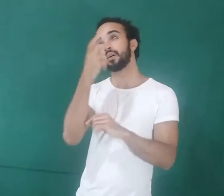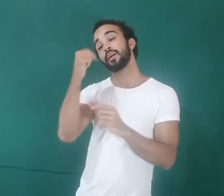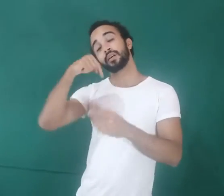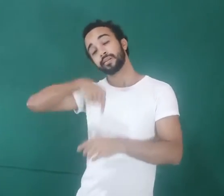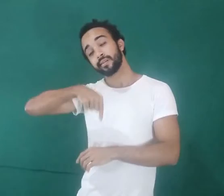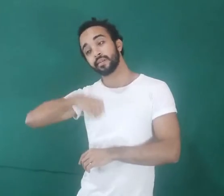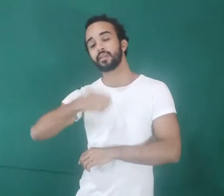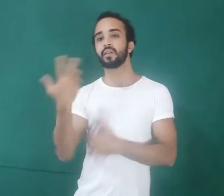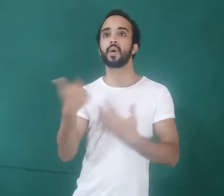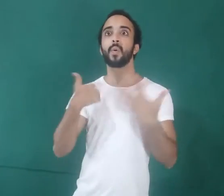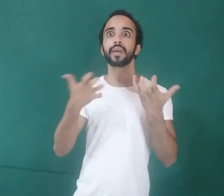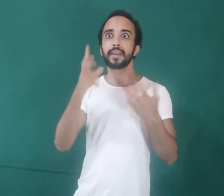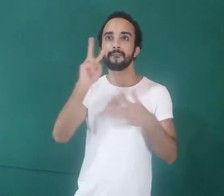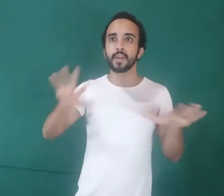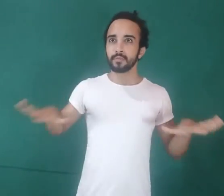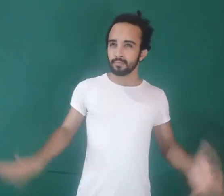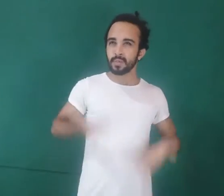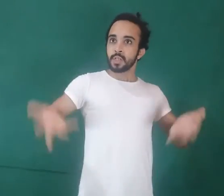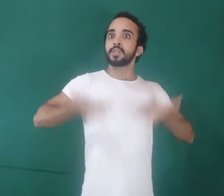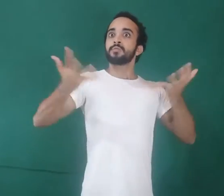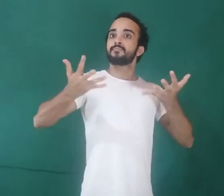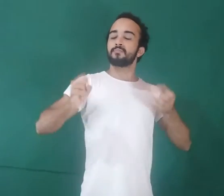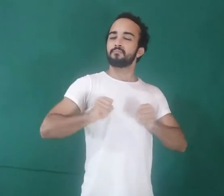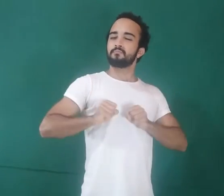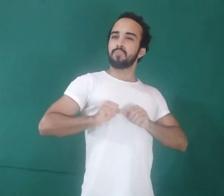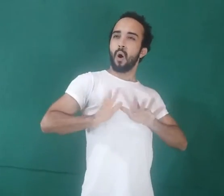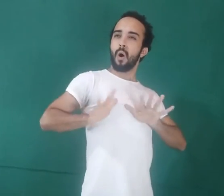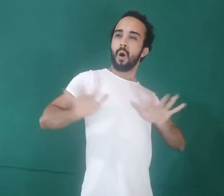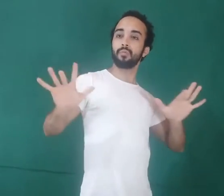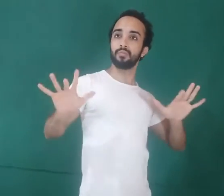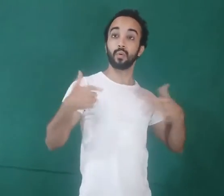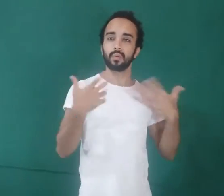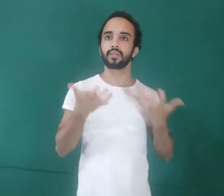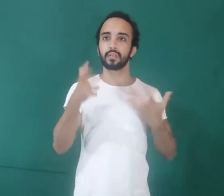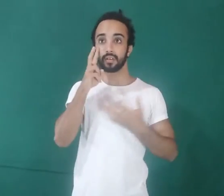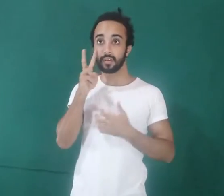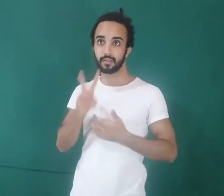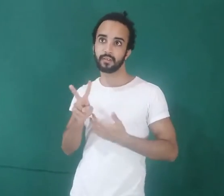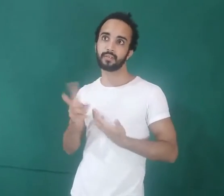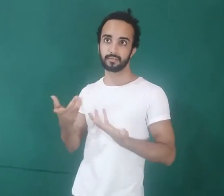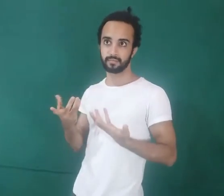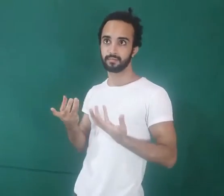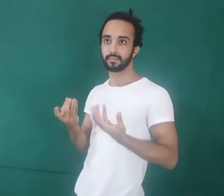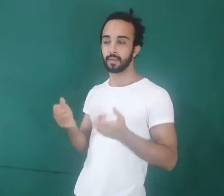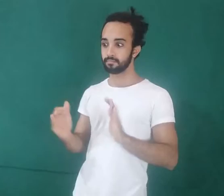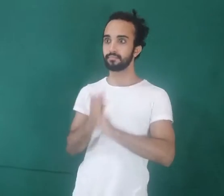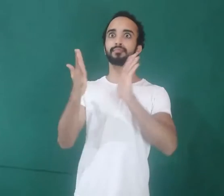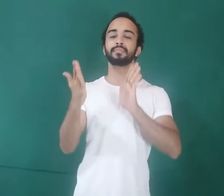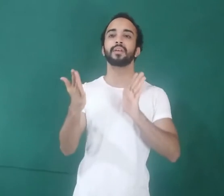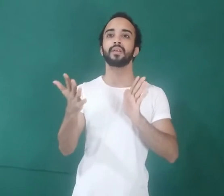vapor, eu queria ver expansão, eu queria ver psicodelia. Então, eu uso esse termo vapor por causa do